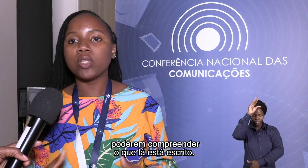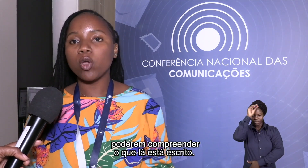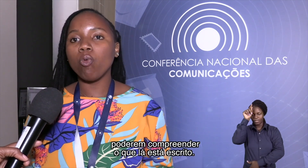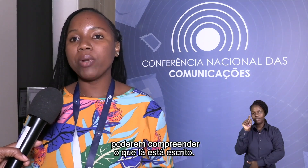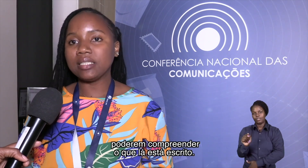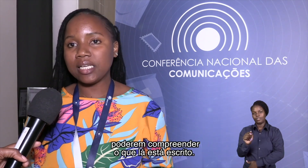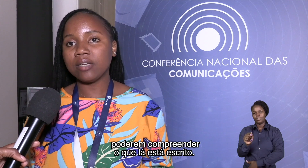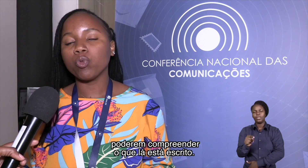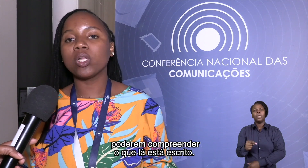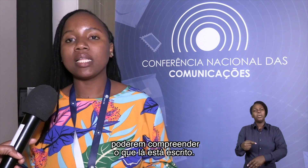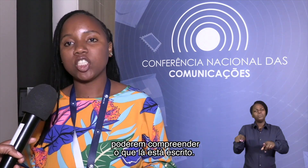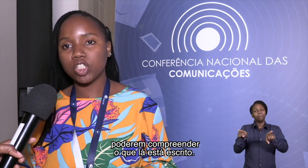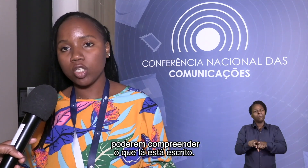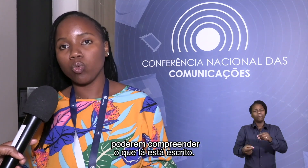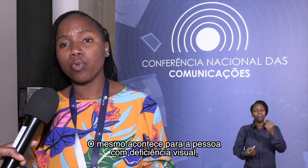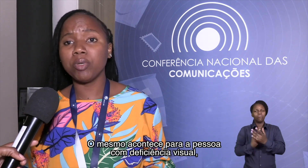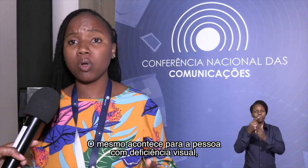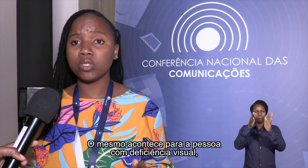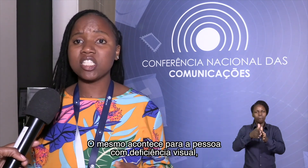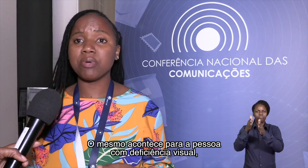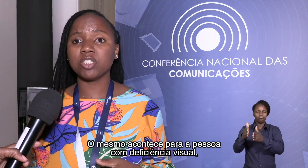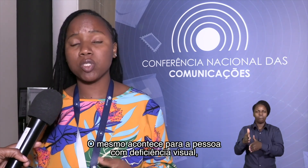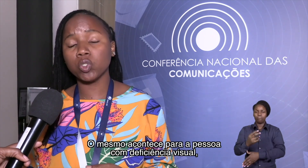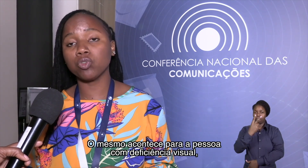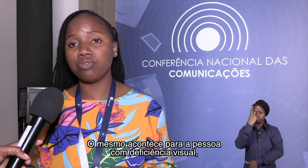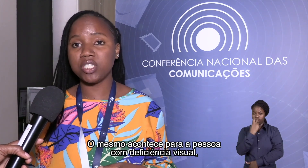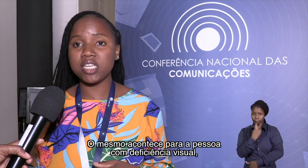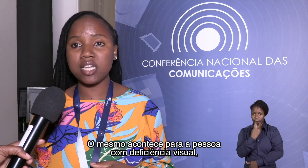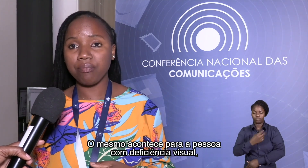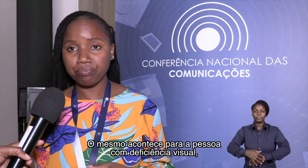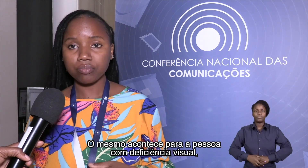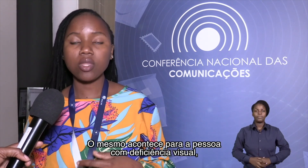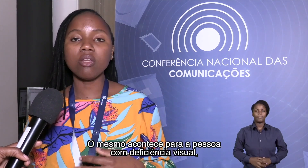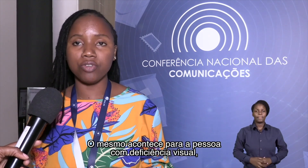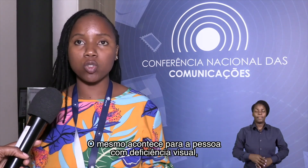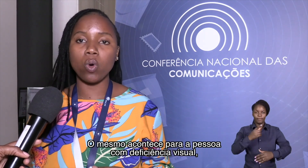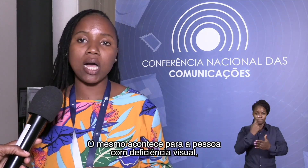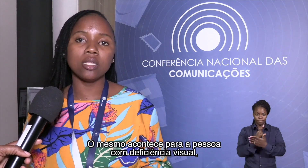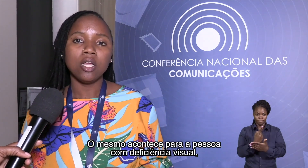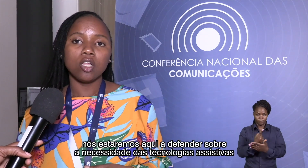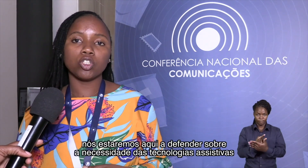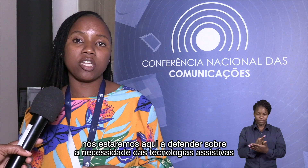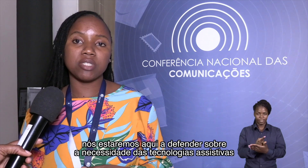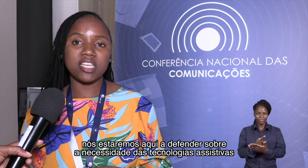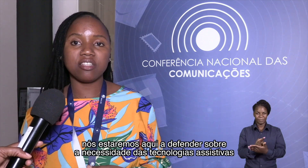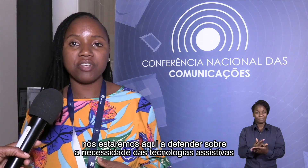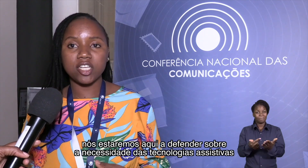poderem compreender o que lá está escrito. O mesmo acontece para as pessoas com deficiência visual. Nós estaremos aqui a defender